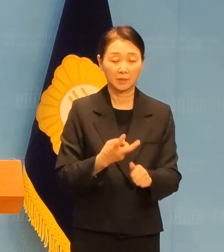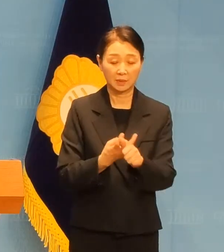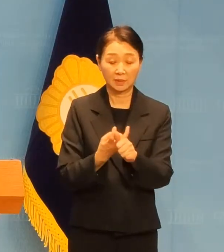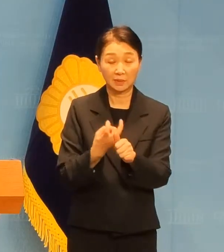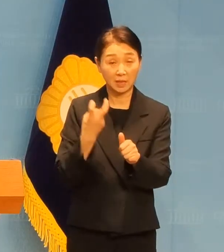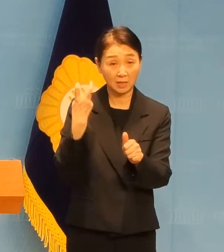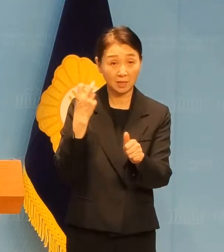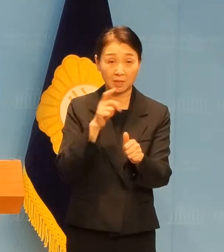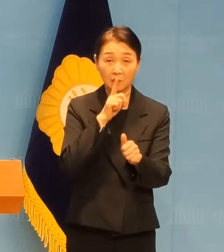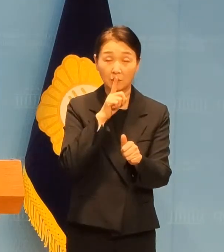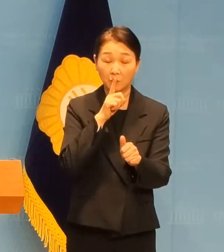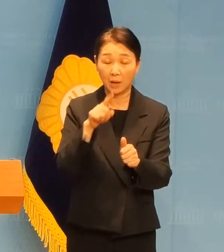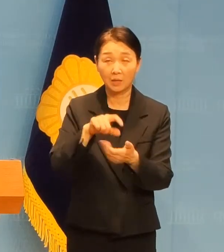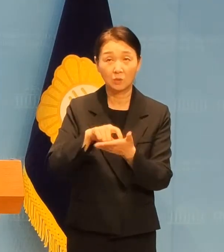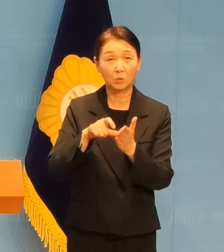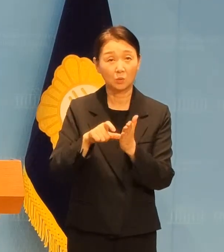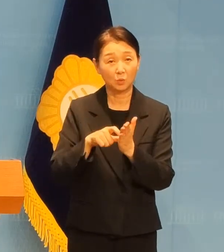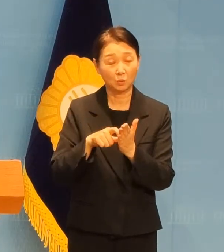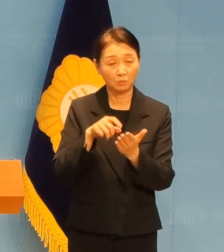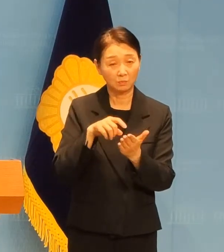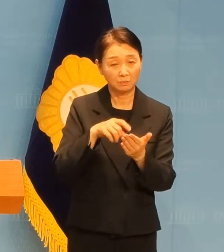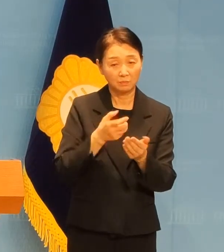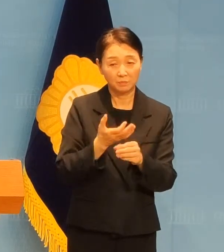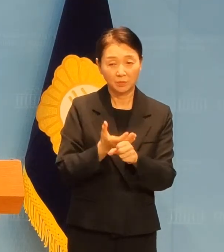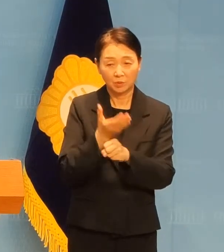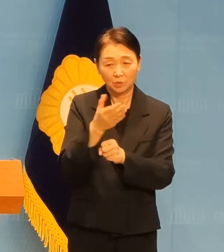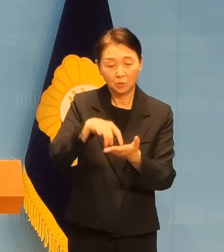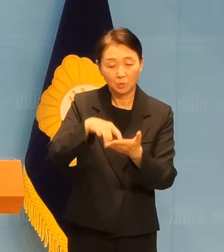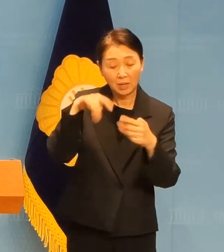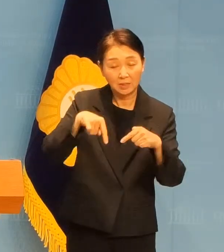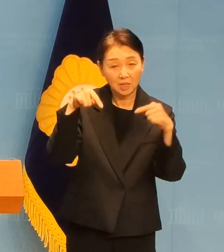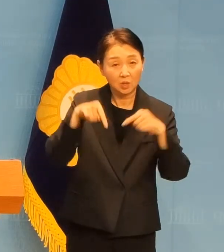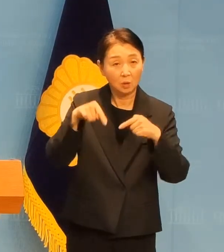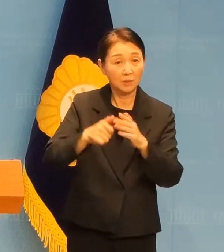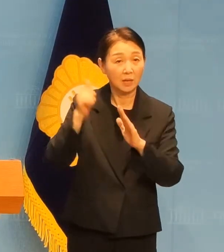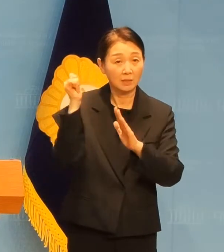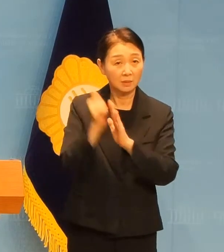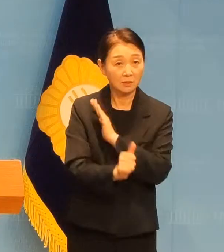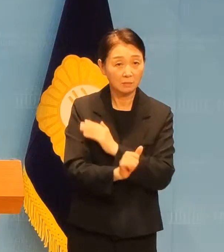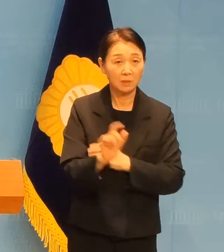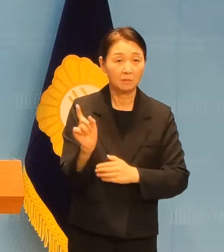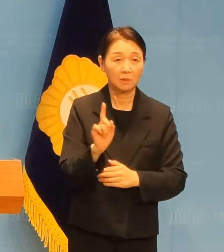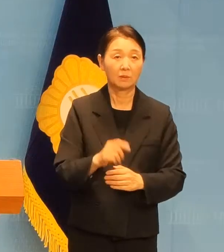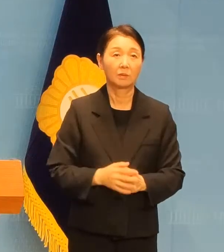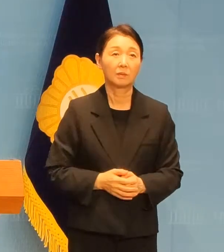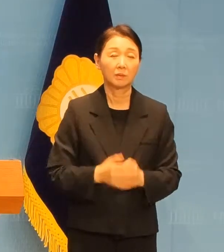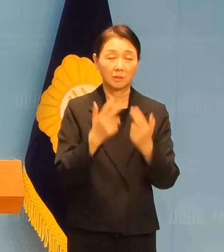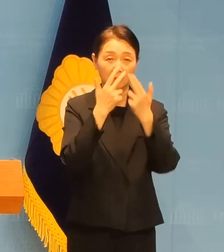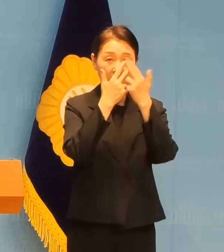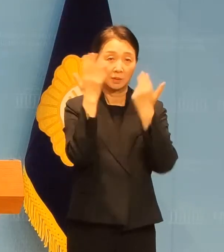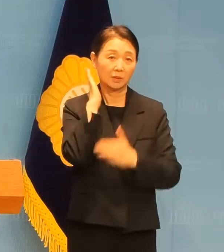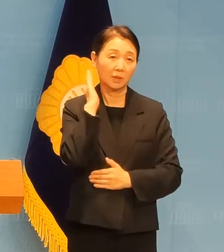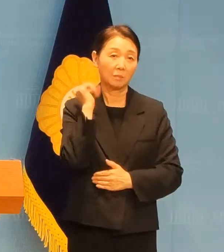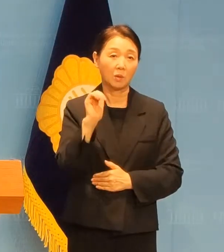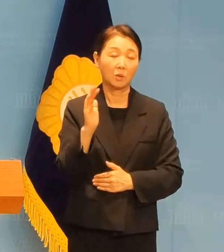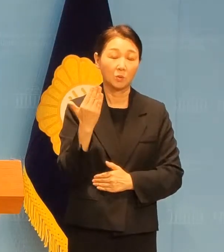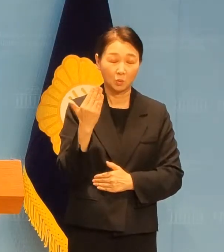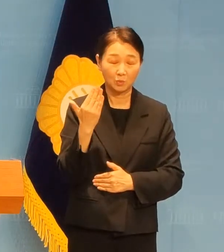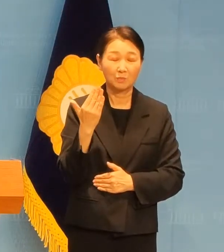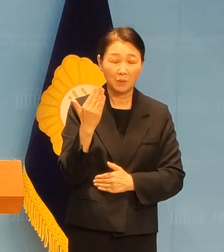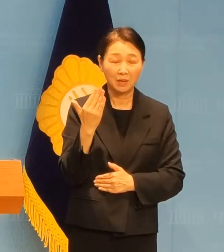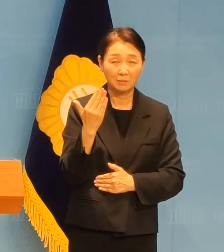탄핵까지 거론할 정도로 간세 협상은 대실패였습니까? 이재명 대통령은 최근